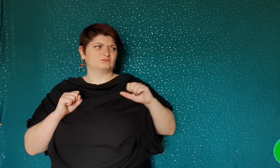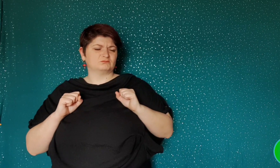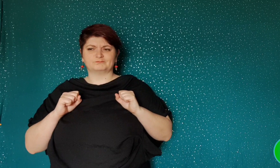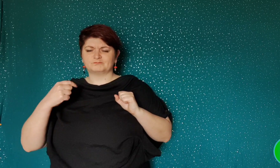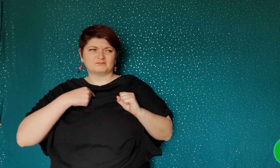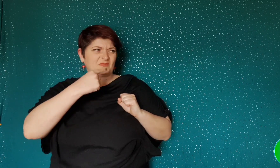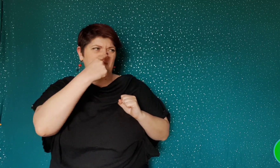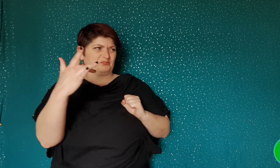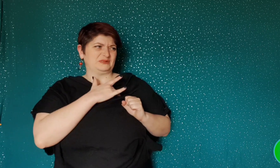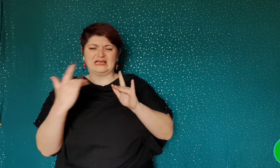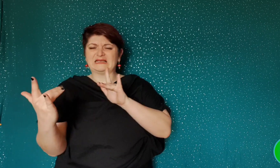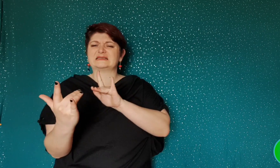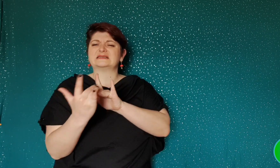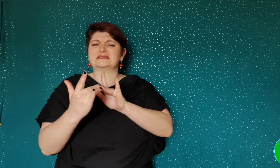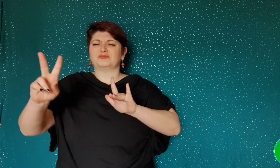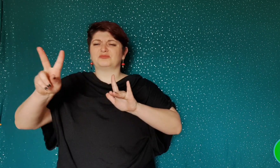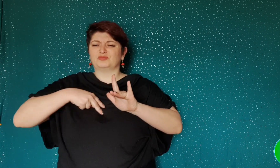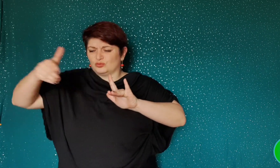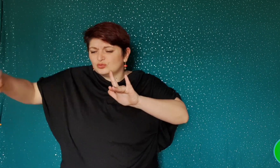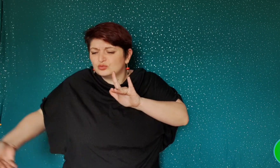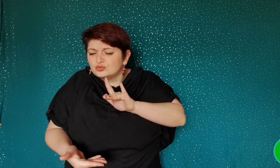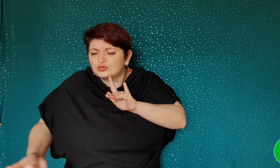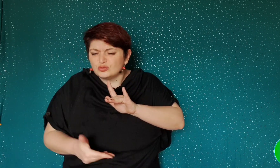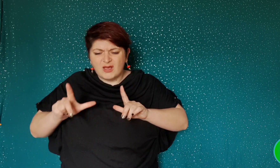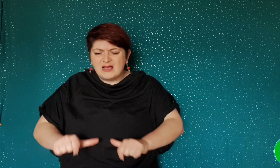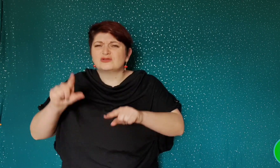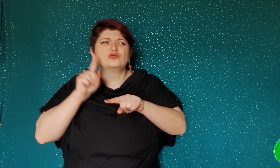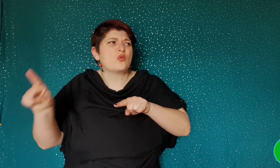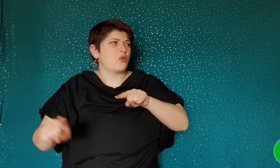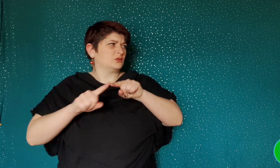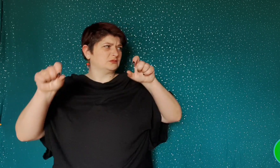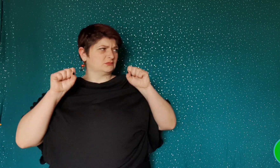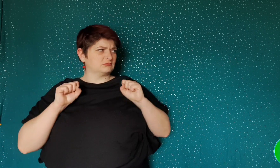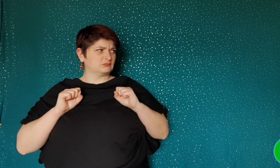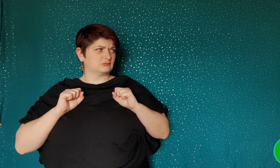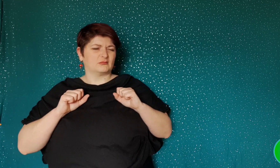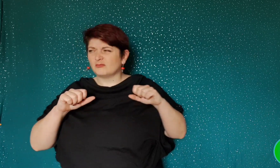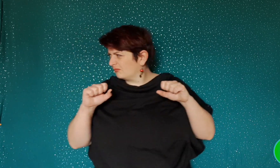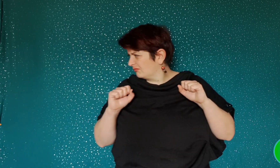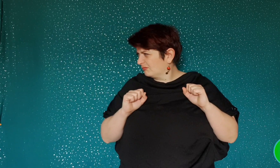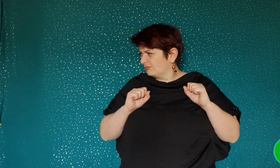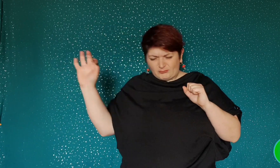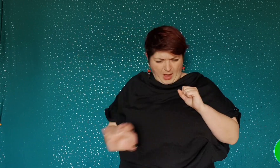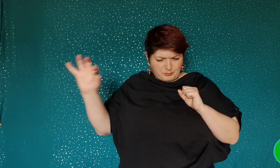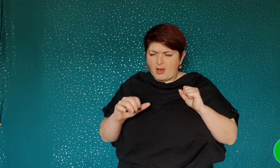Ce fut calme quelques instants. Puis, Marianne dit « Je crois qu'il y a quelque chose sous mon lit. »